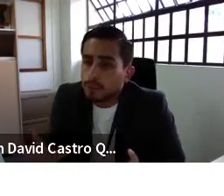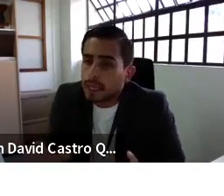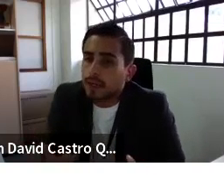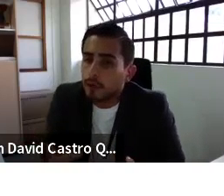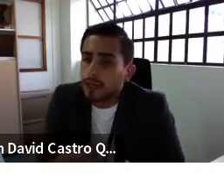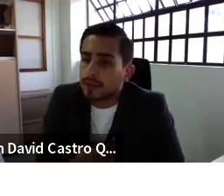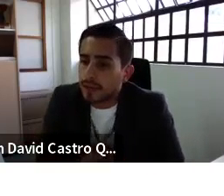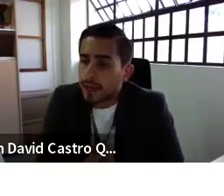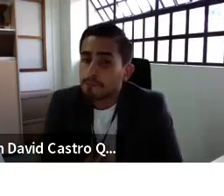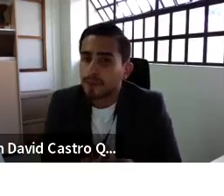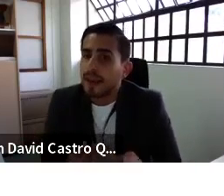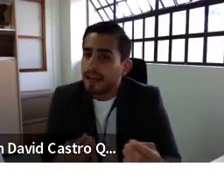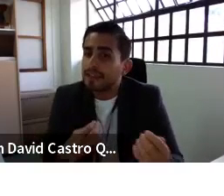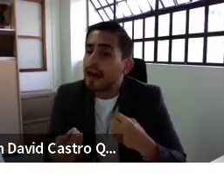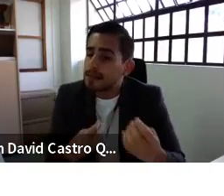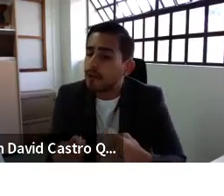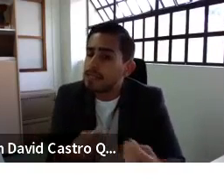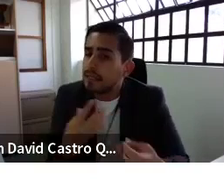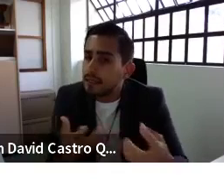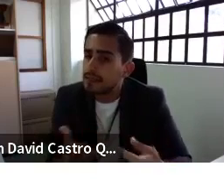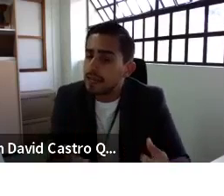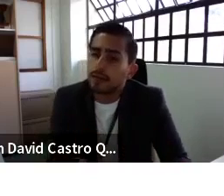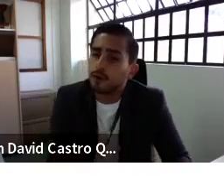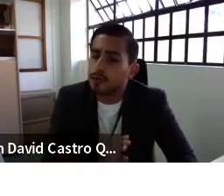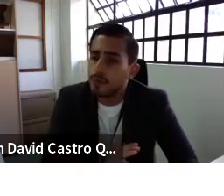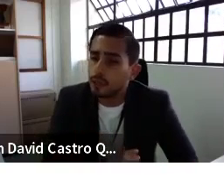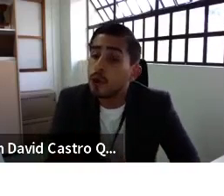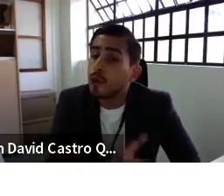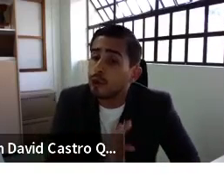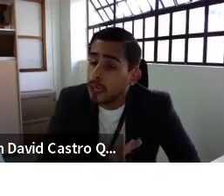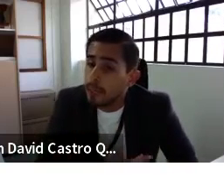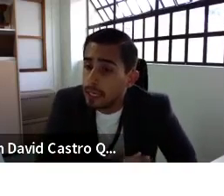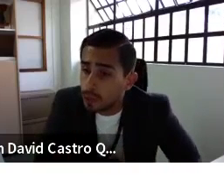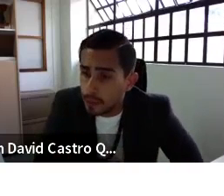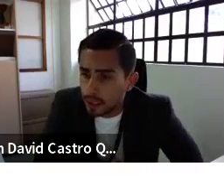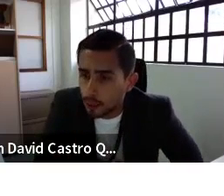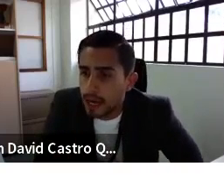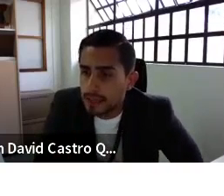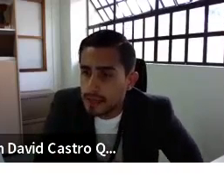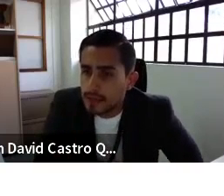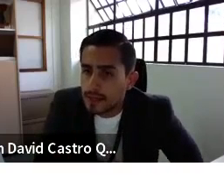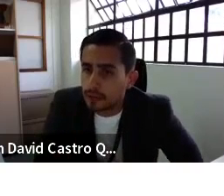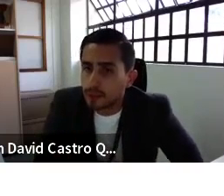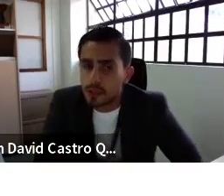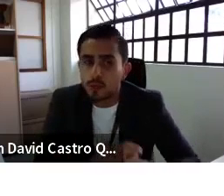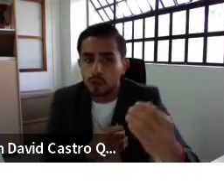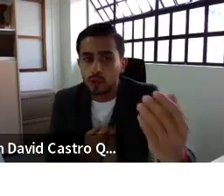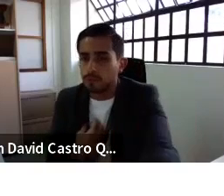también tengo que entender que la gente hace una síntesis de ese conocimiento de unas maneras muy particulares, ¿cierto? Entonces, cuando yo